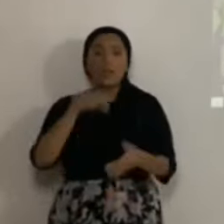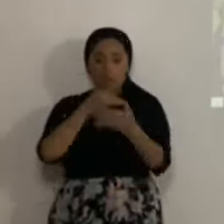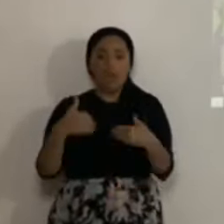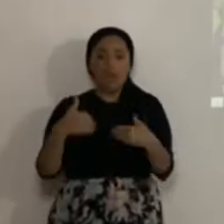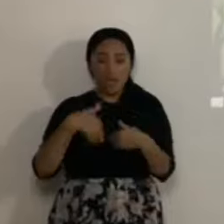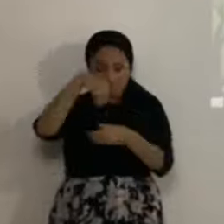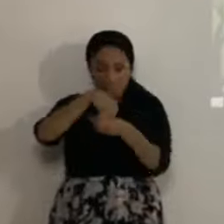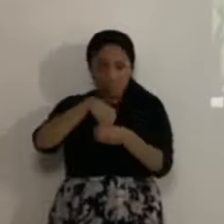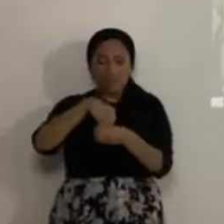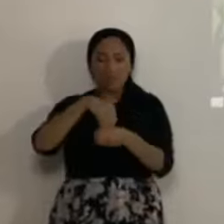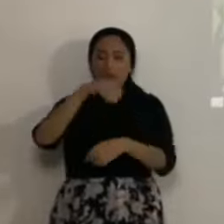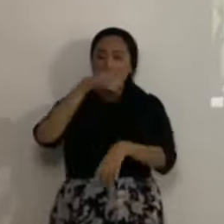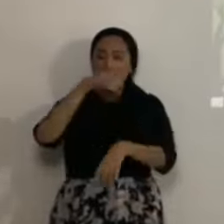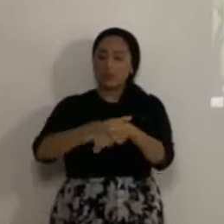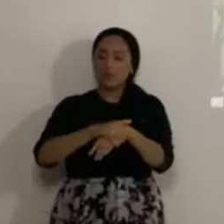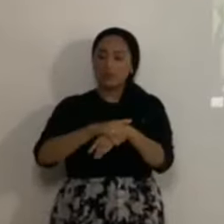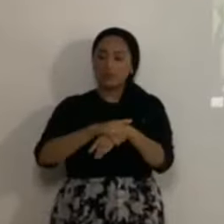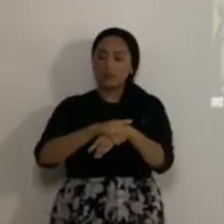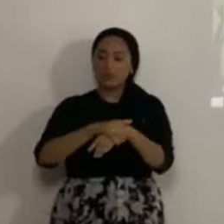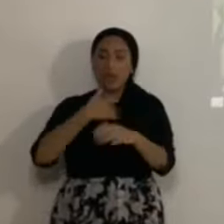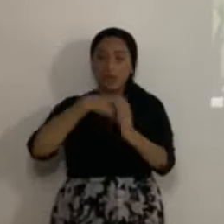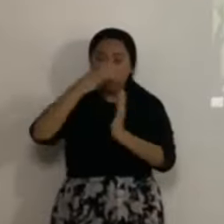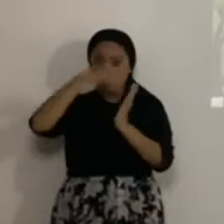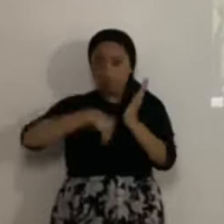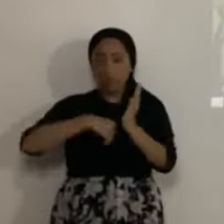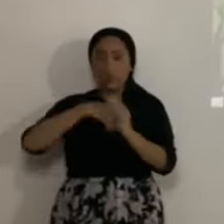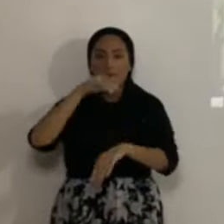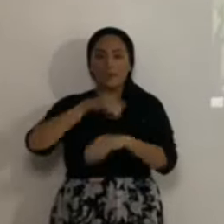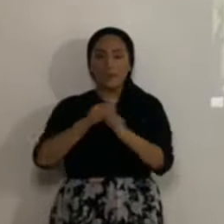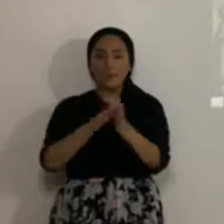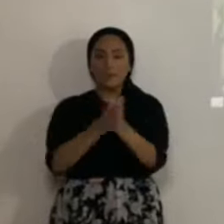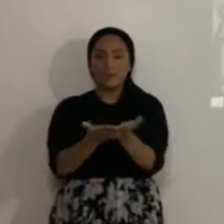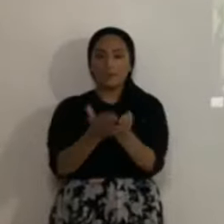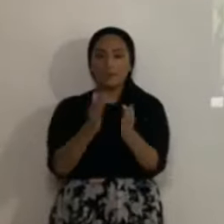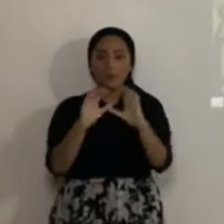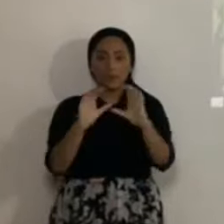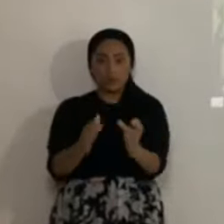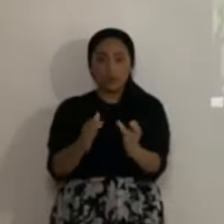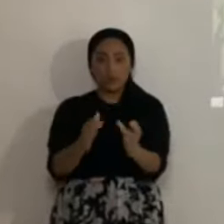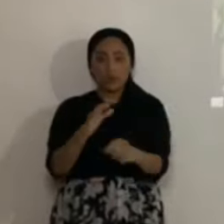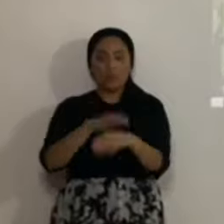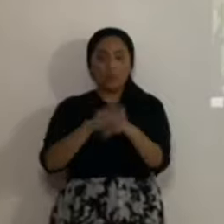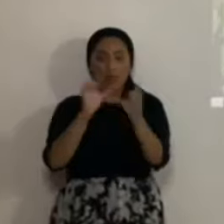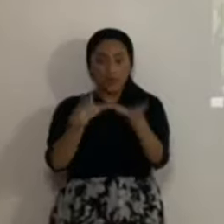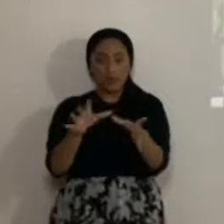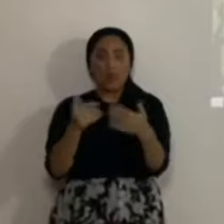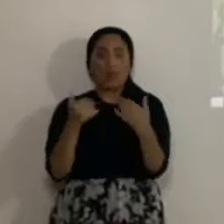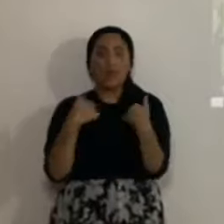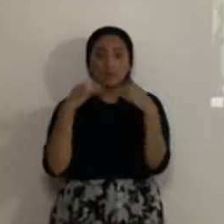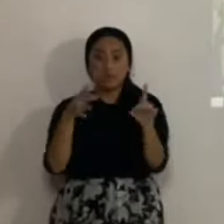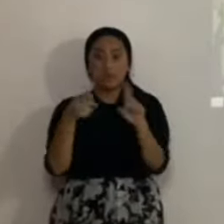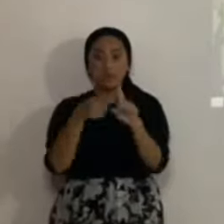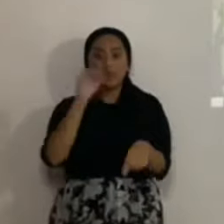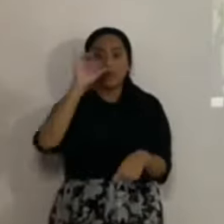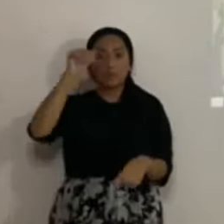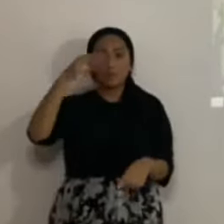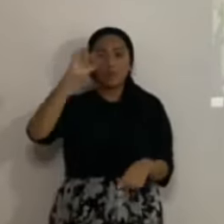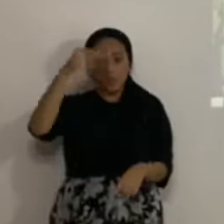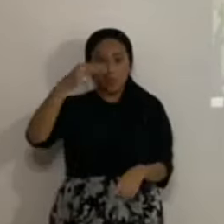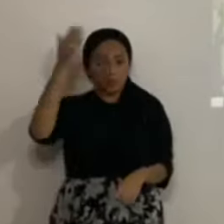en, eso está escrito en el libro de la Kriilá, en las maldiciones. Hay maldiciones de parte de Yahweh,